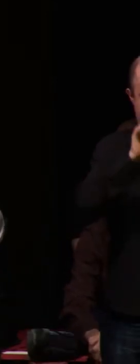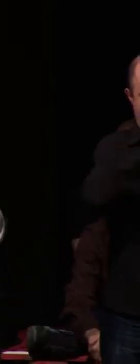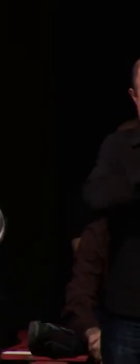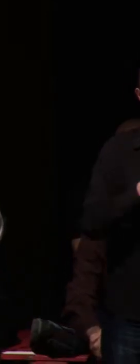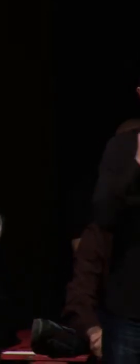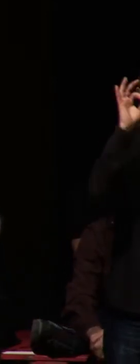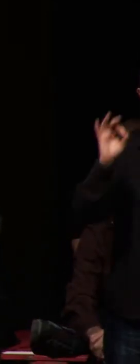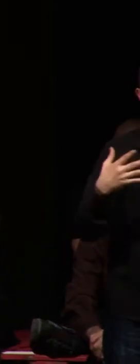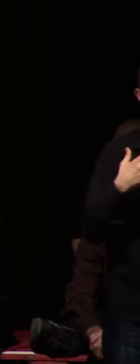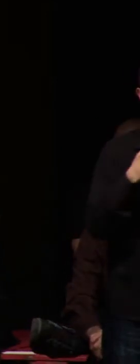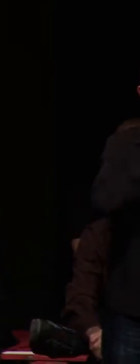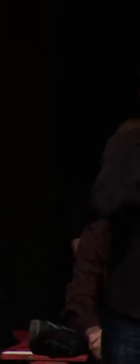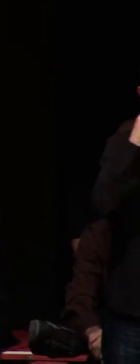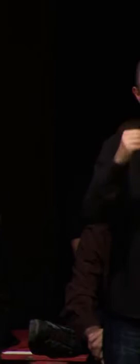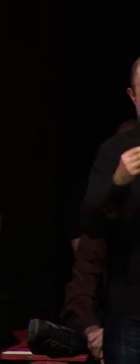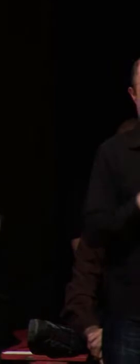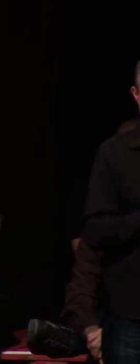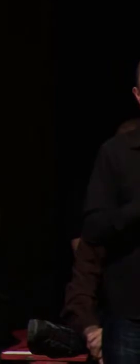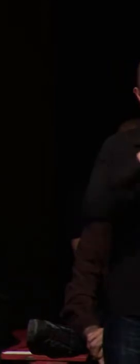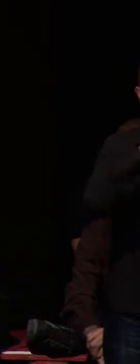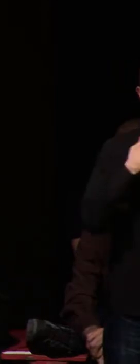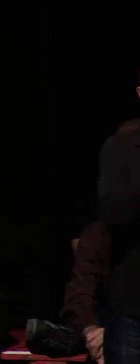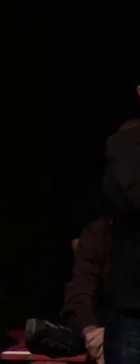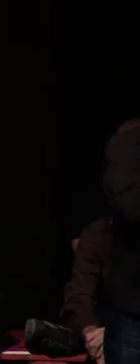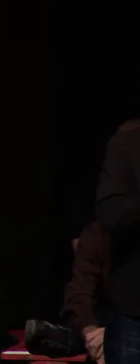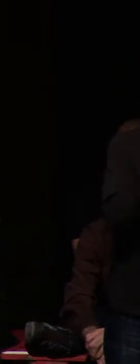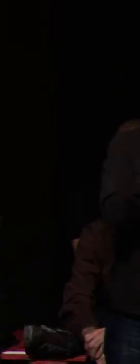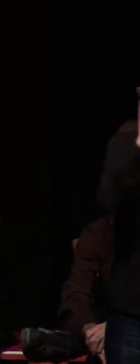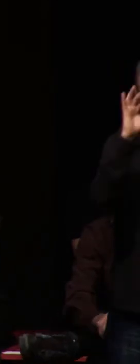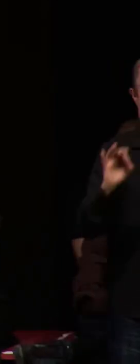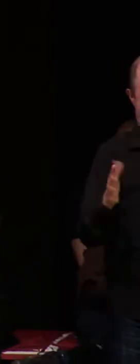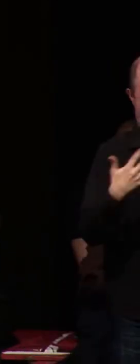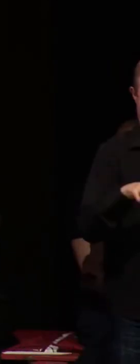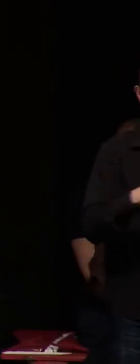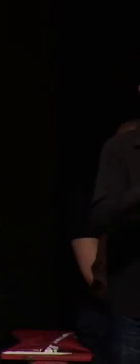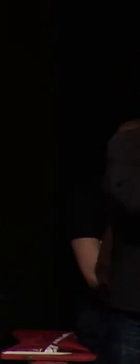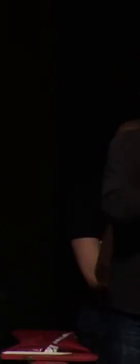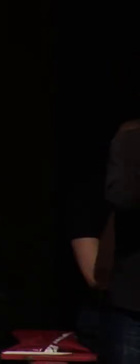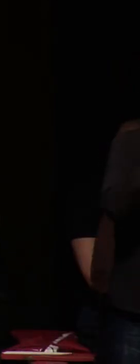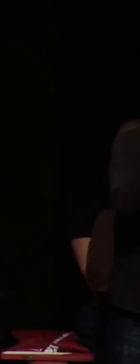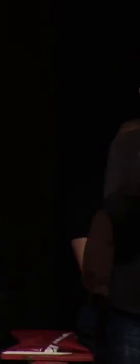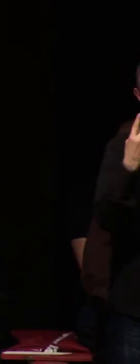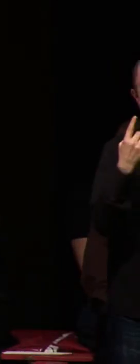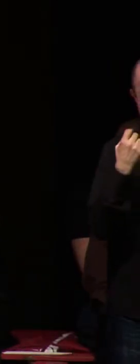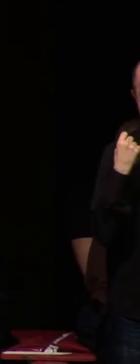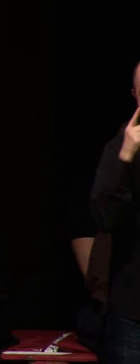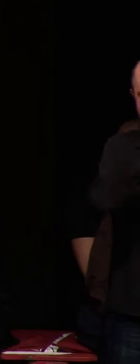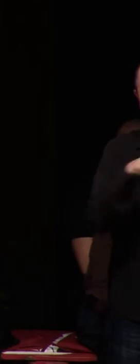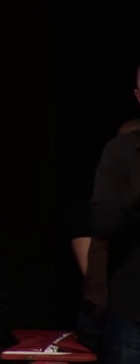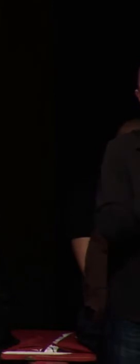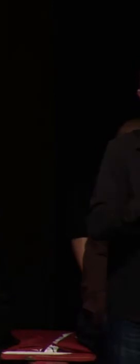de desocupació juvenil, els nivells de pobresa que tenim al 30%, 181.000 persones al Principat esperant